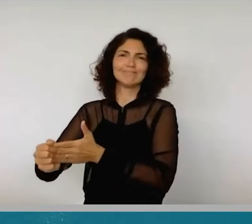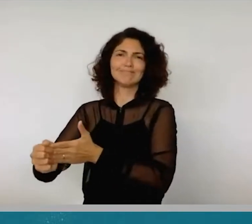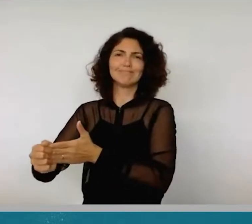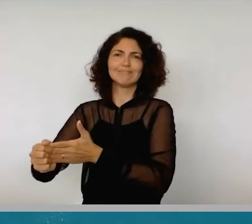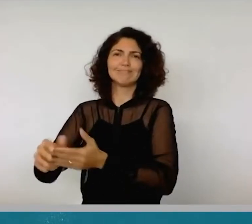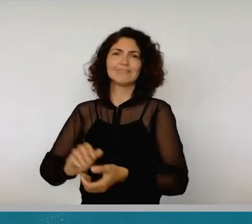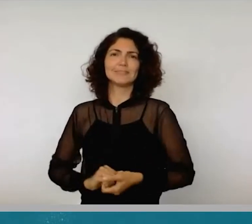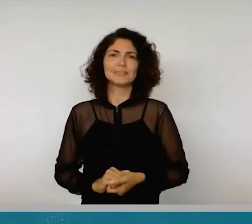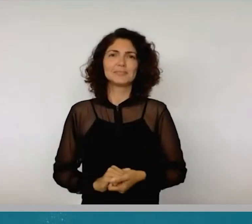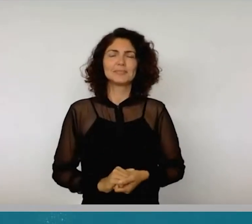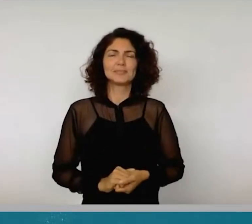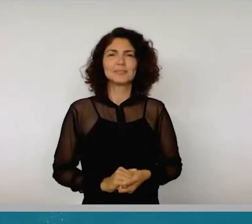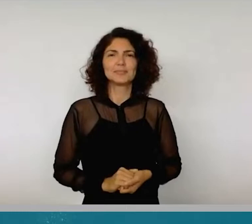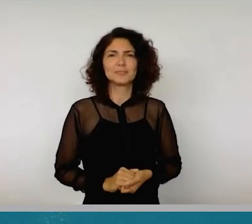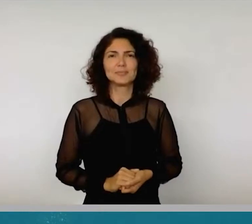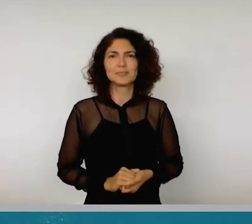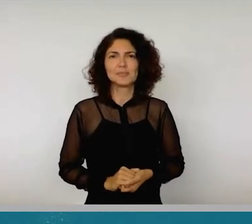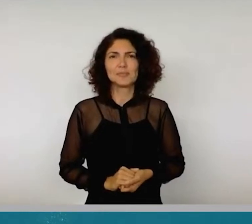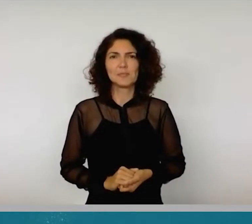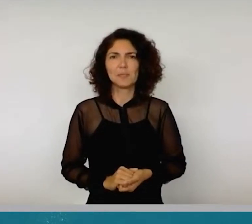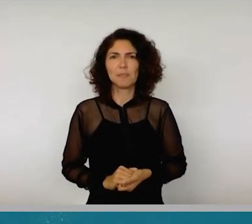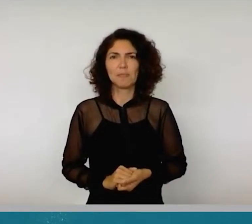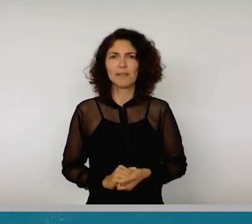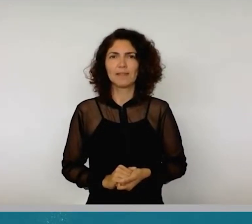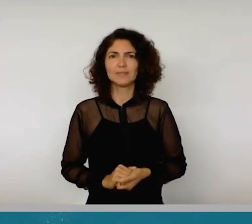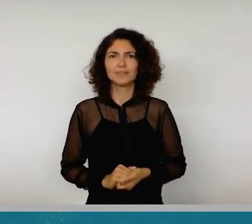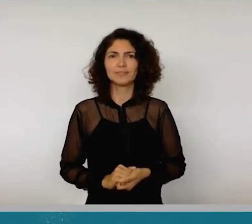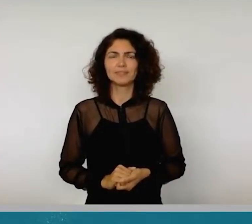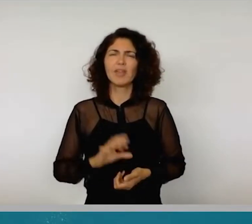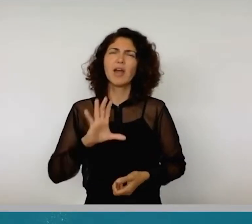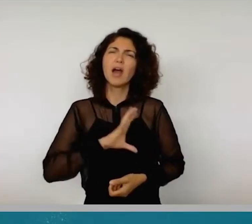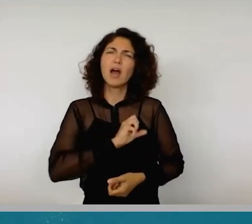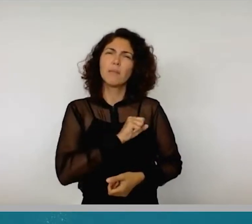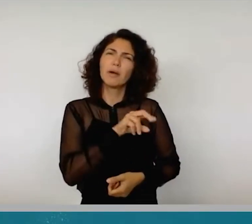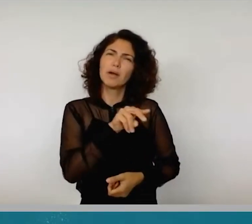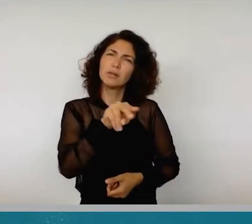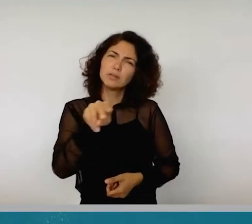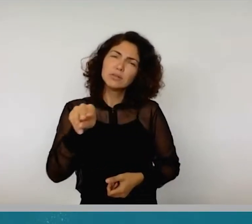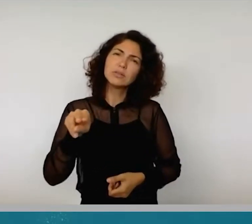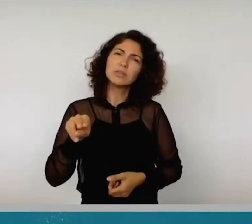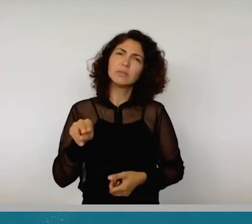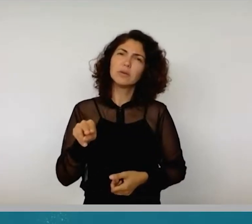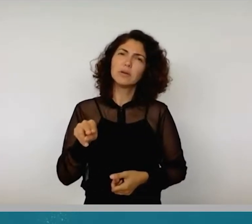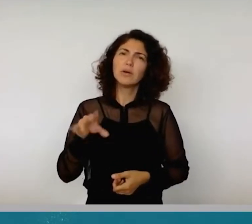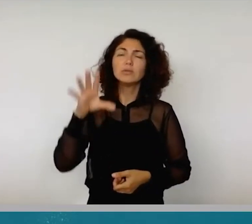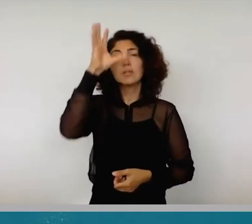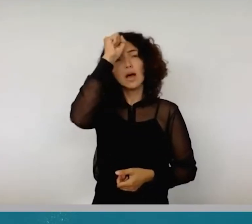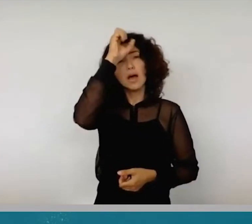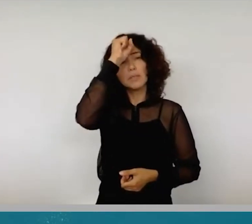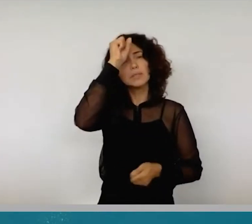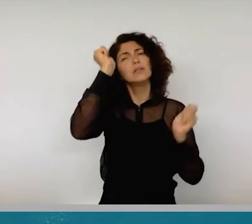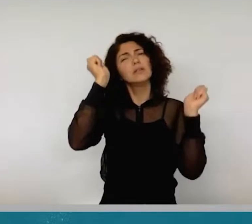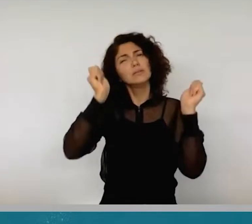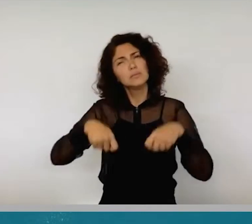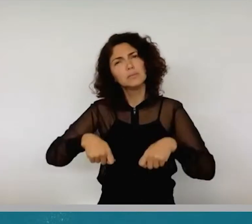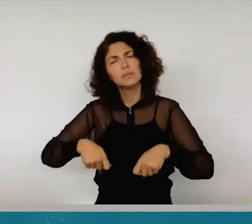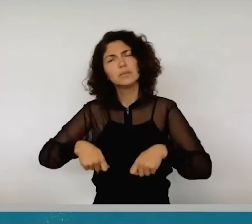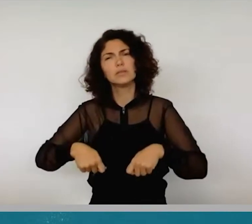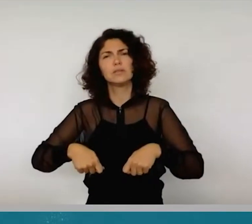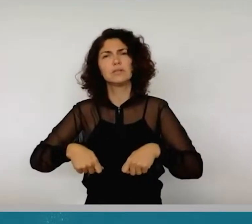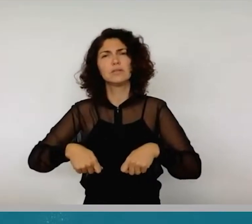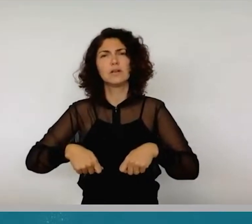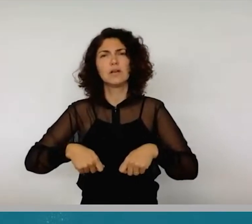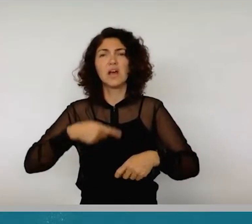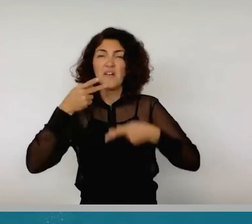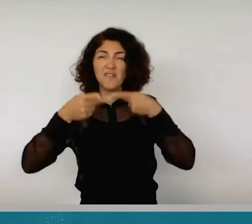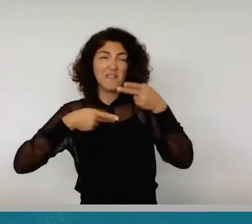sai da nossa boca. Portanto, queridos irmãos, vamos aprender a nunca exagerar, nem falar